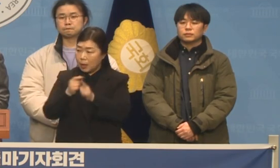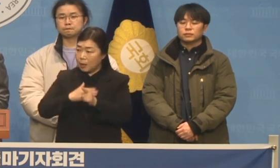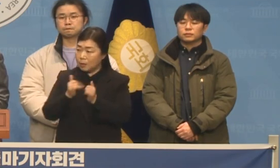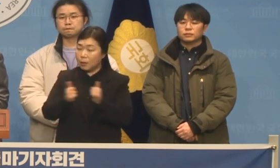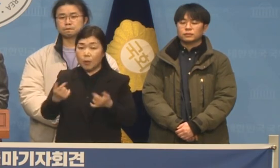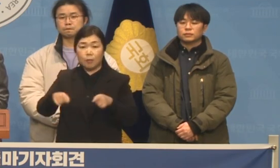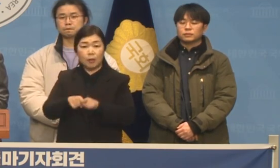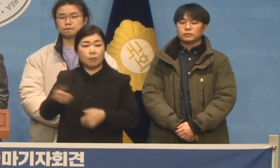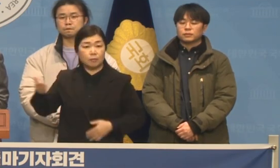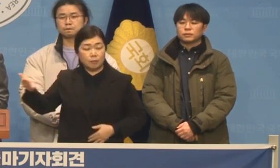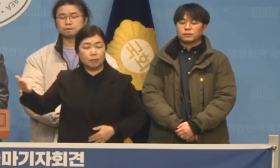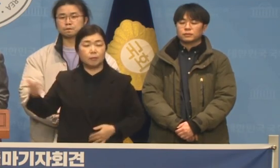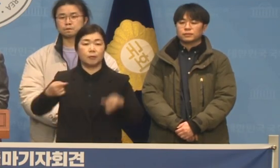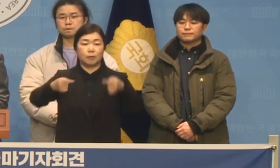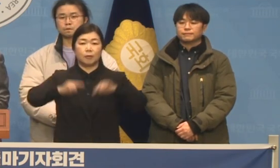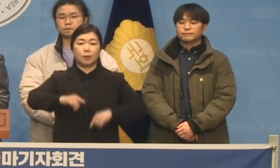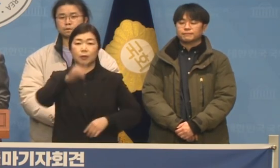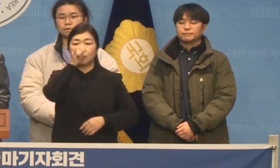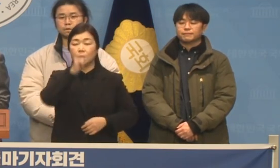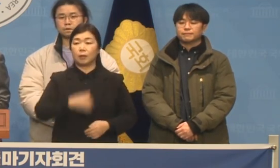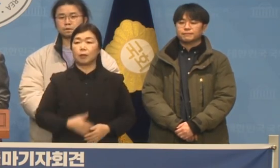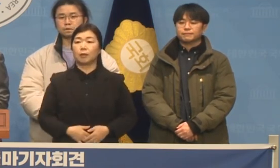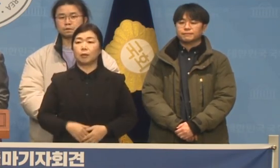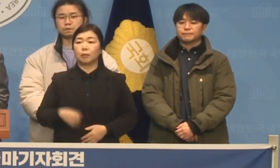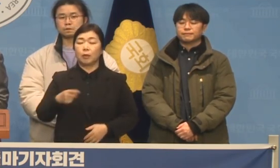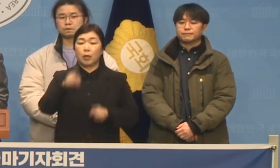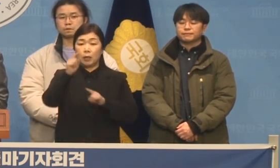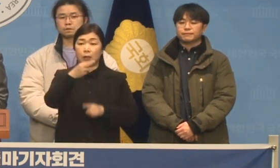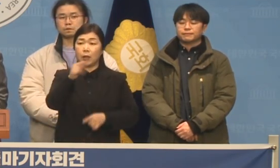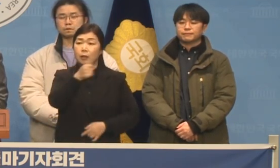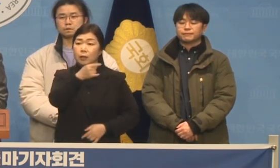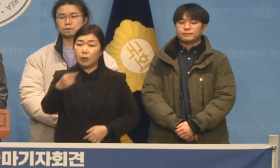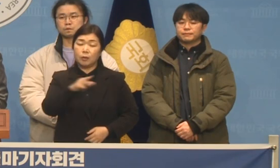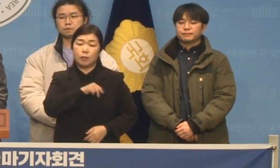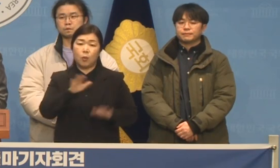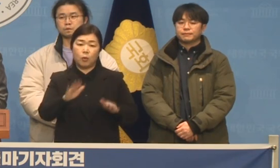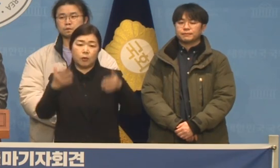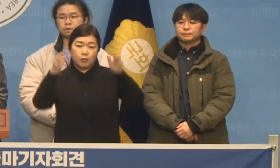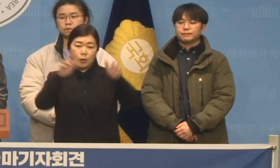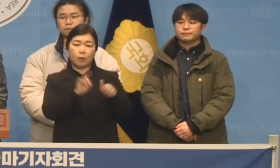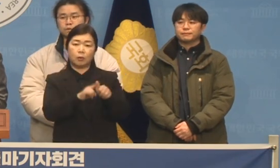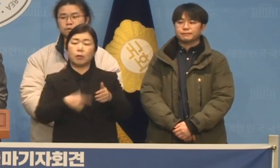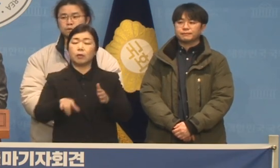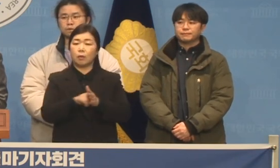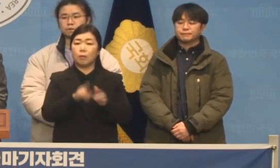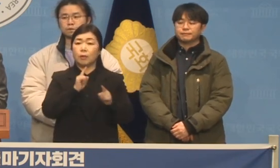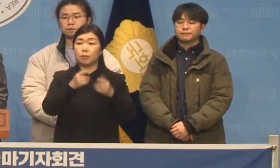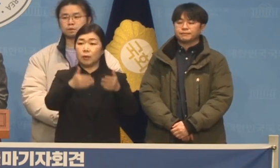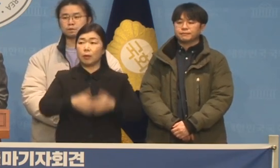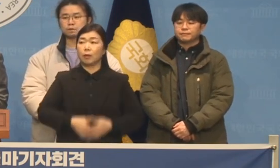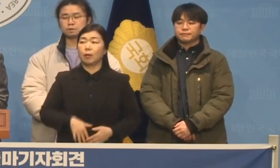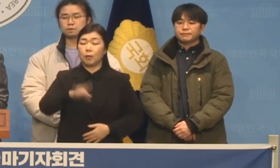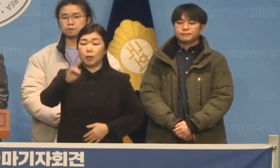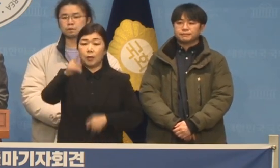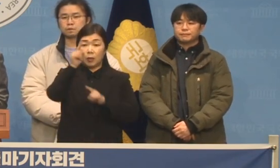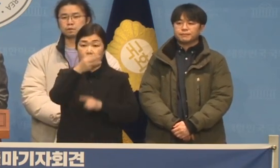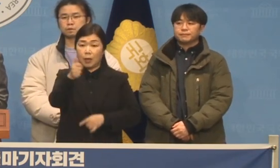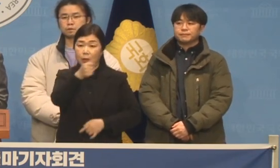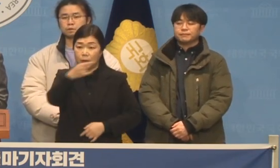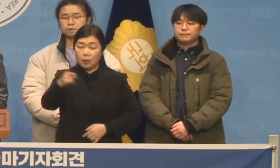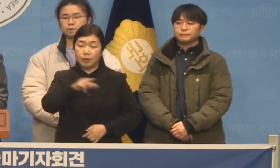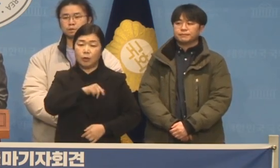또 참석을 했고 그리고 이탄희 의원도 오늘 응원하기 위해서 함께했습니다. 먼저 이탄희 의원 말씀 잠깐